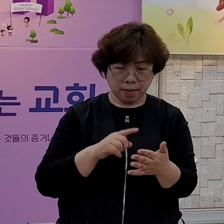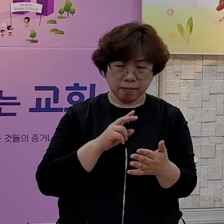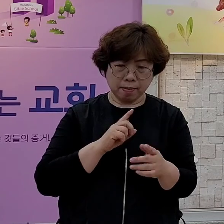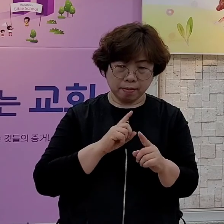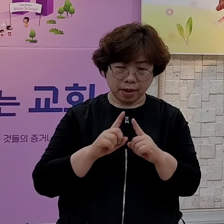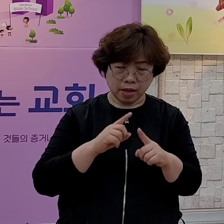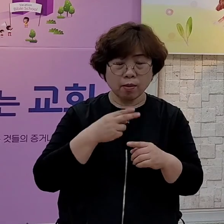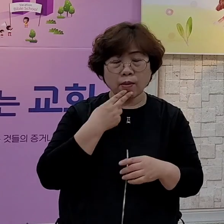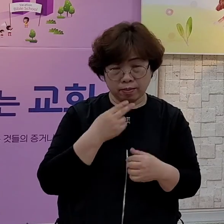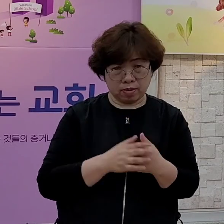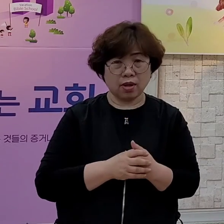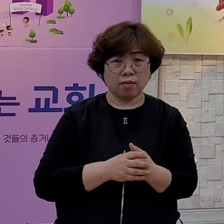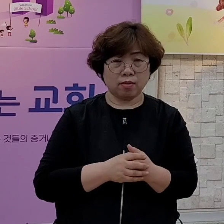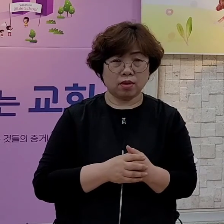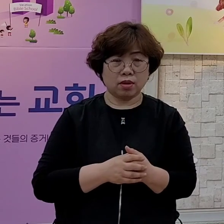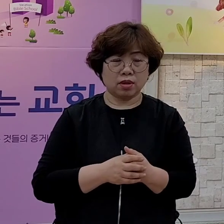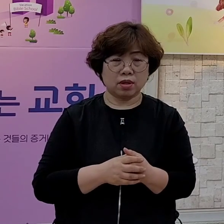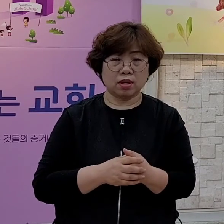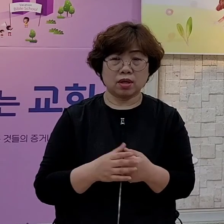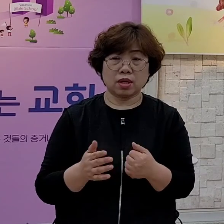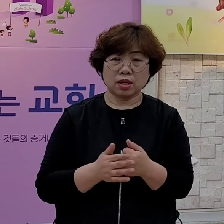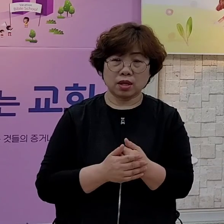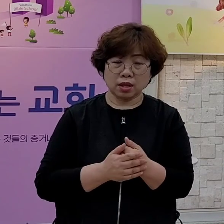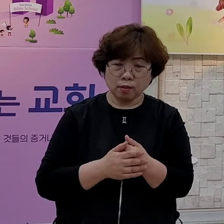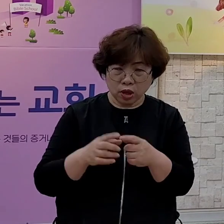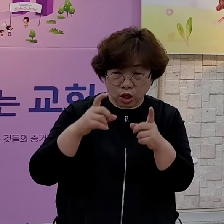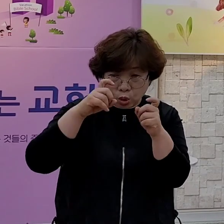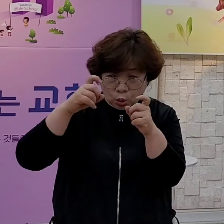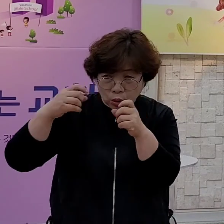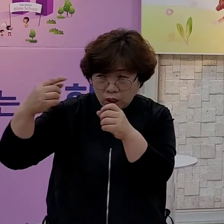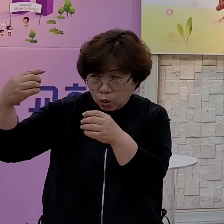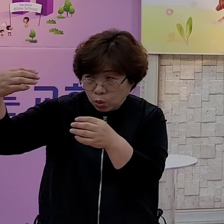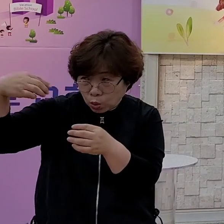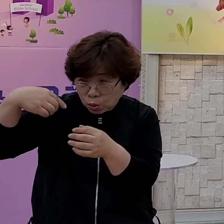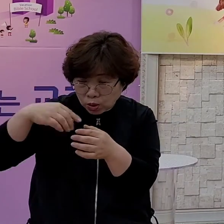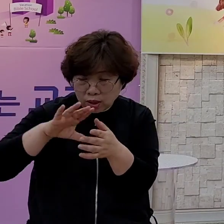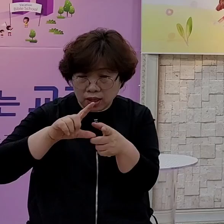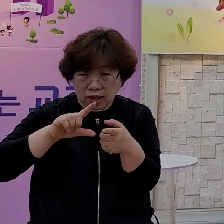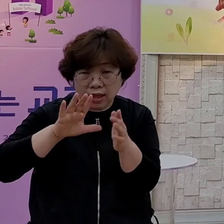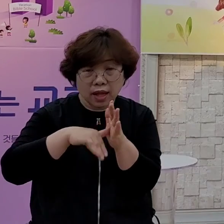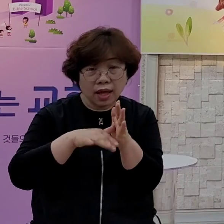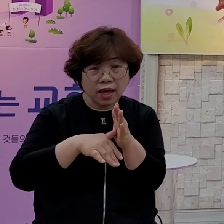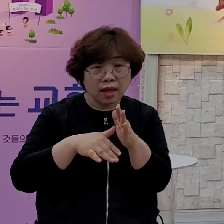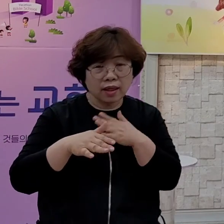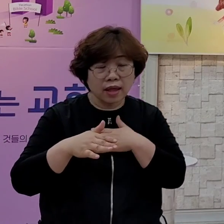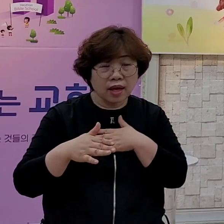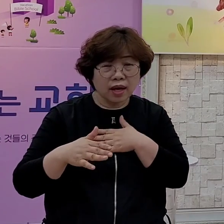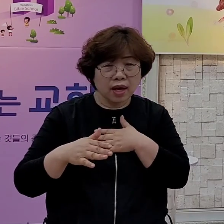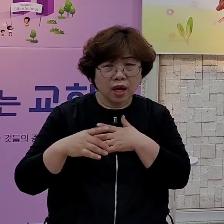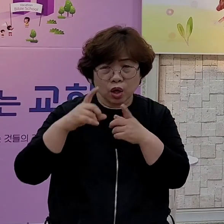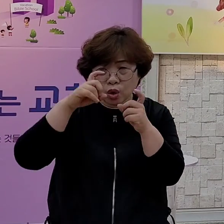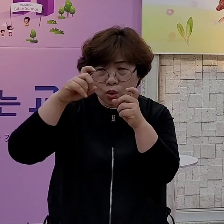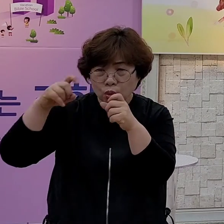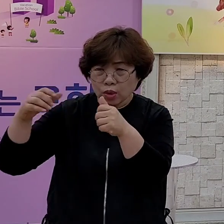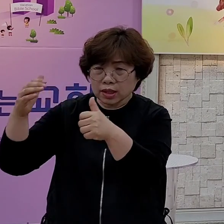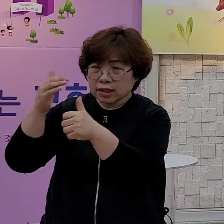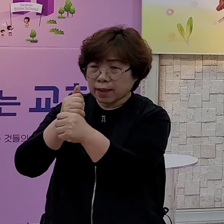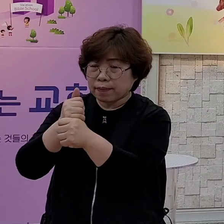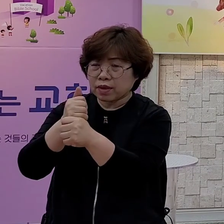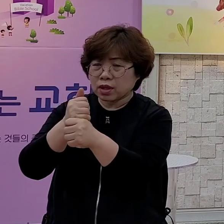그러나 아무리 미혹의 손길이 뻗친다 할지라도 결국은 그 미혹의 손길을 잡은 자는 자기